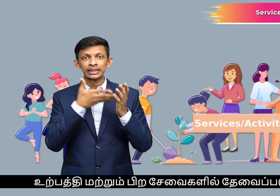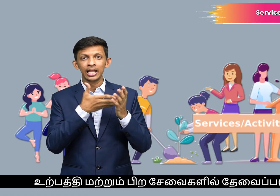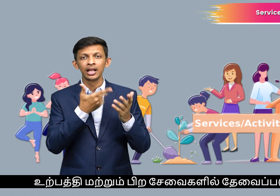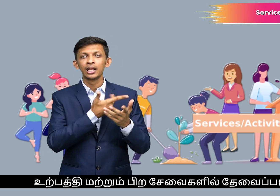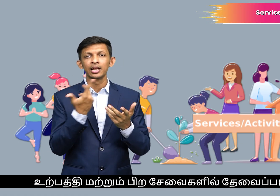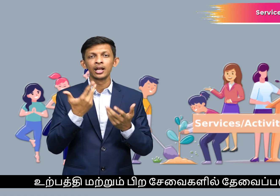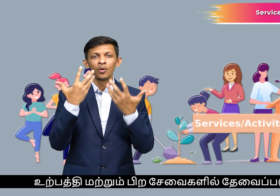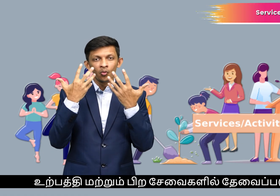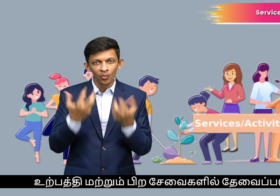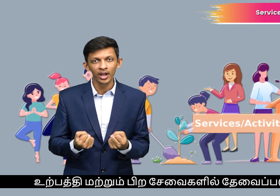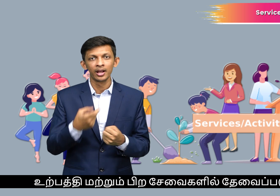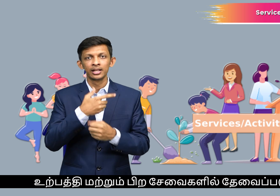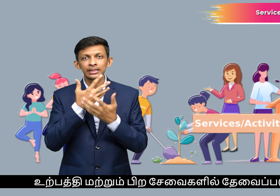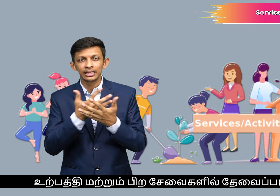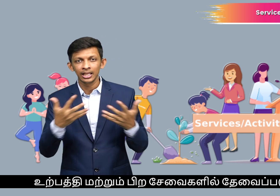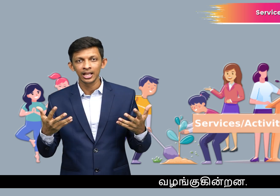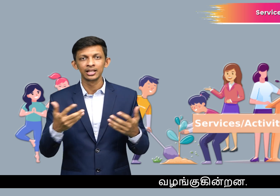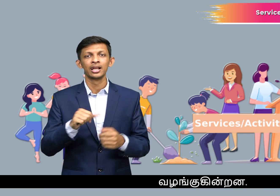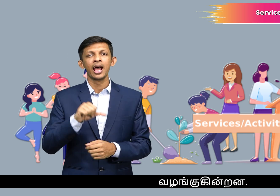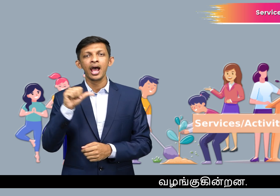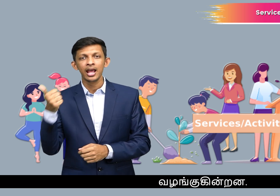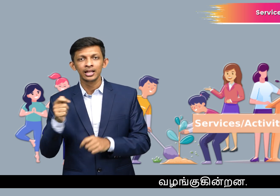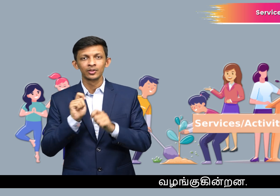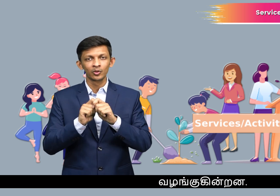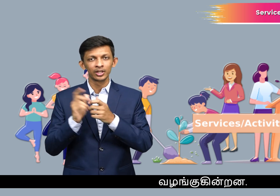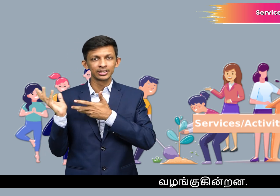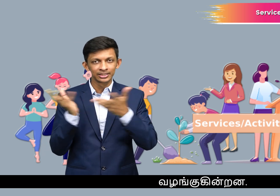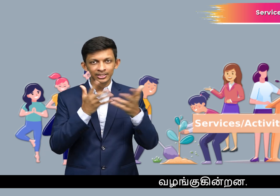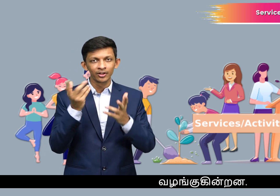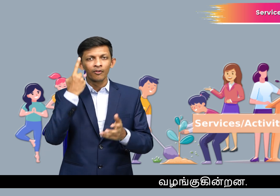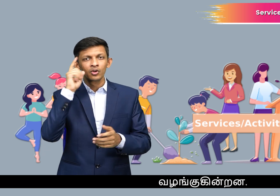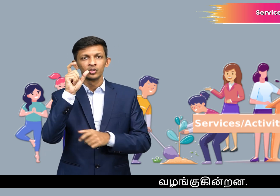பிற சேவைகளில் தேவைப்படும் சேவைகளை வழங்குகின்றன.